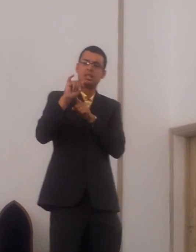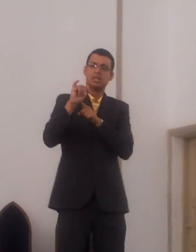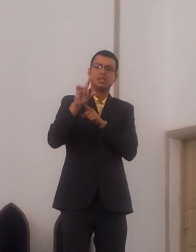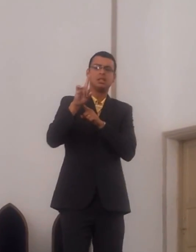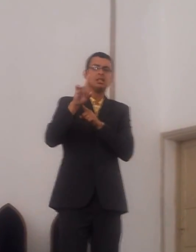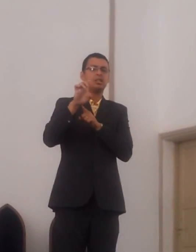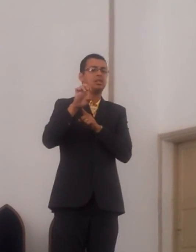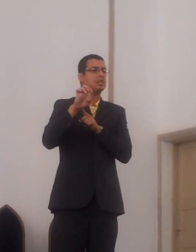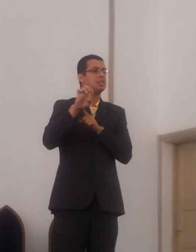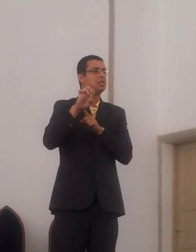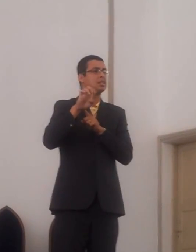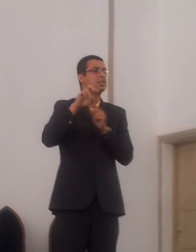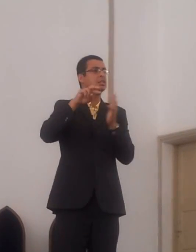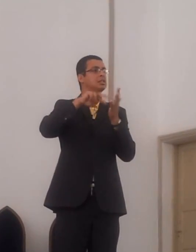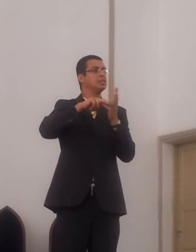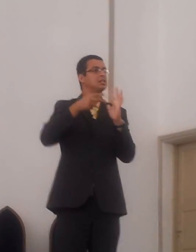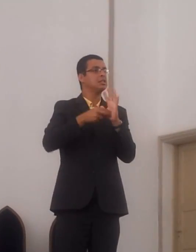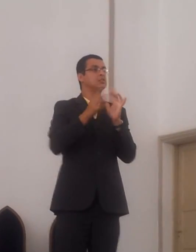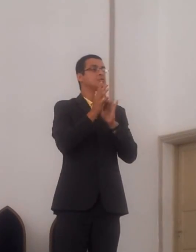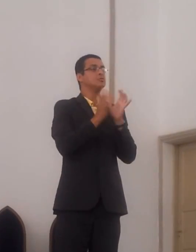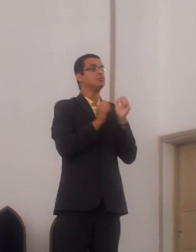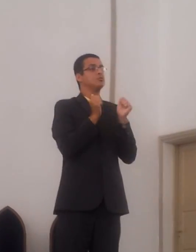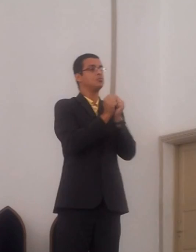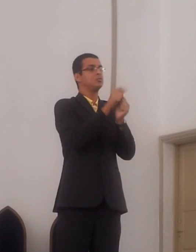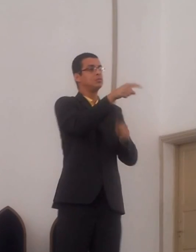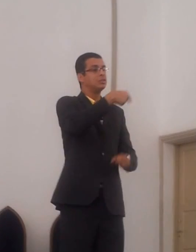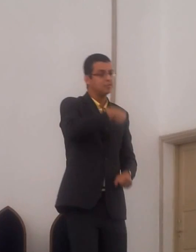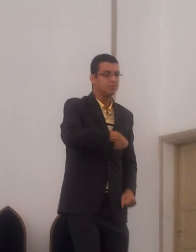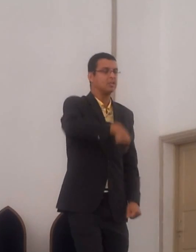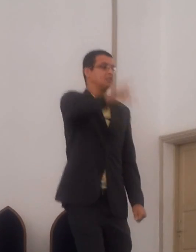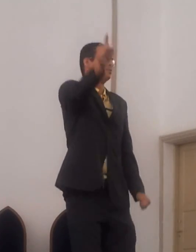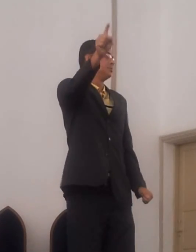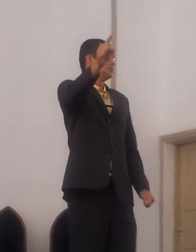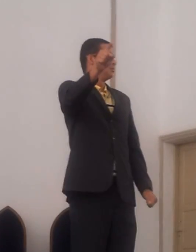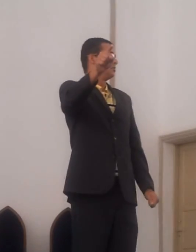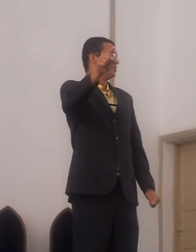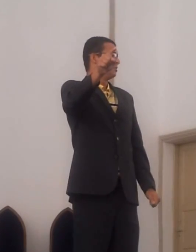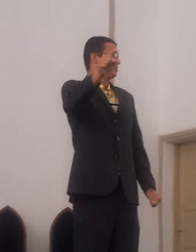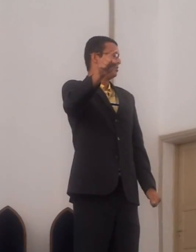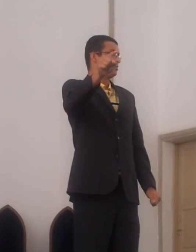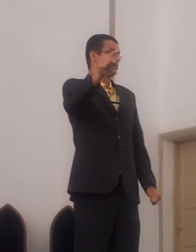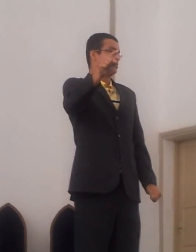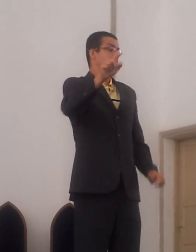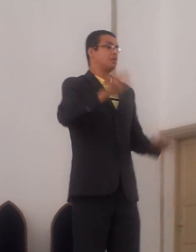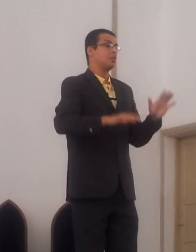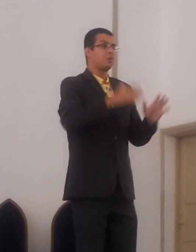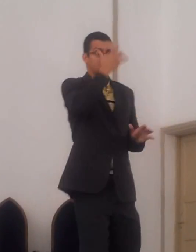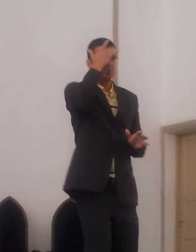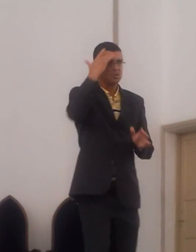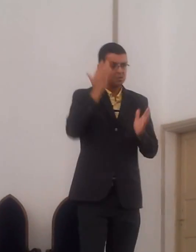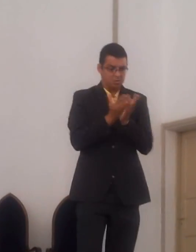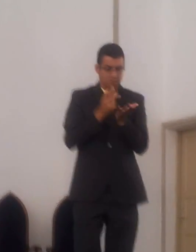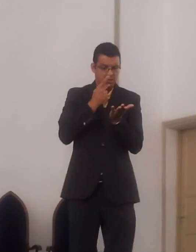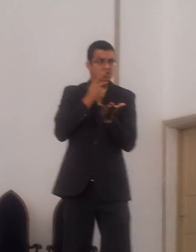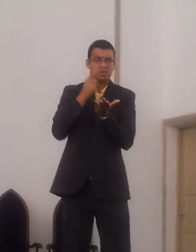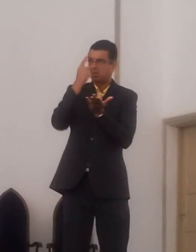amor. Ele falou: ide. Ele vai junto. Ele também está indo junto com a gente.